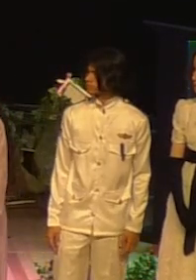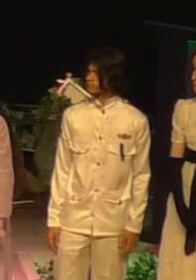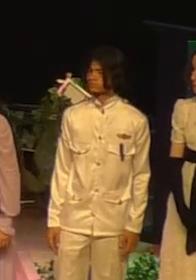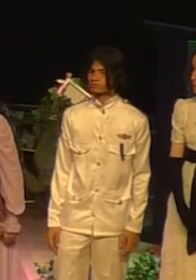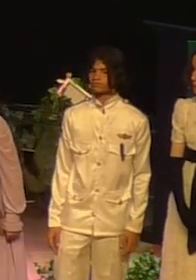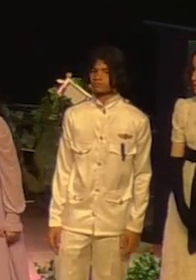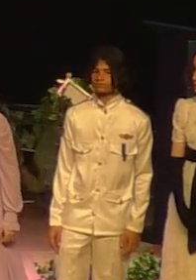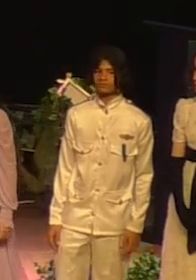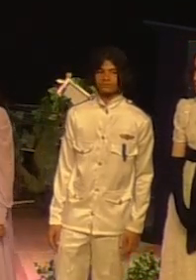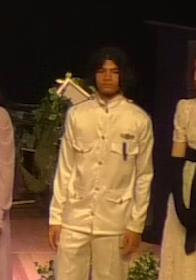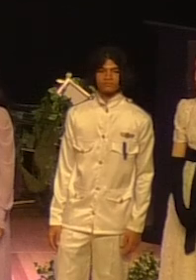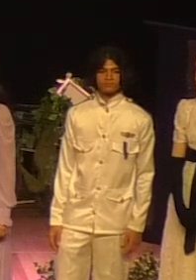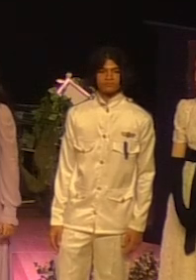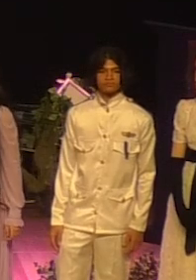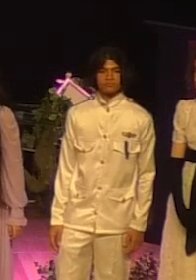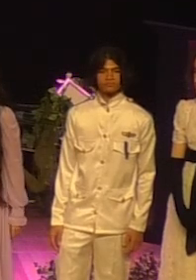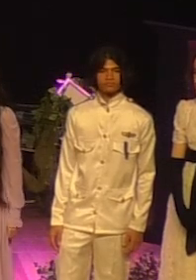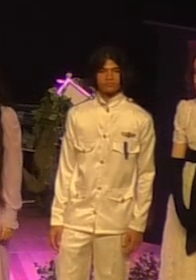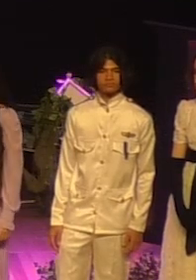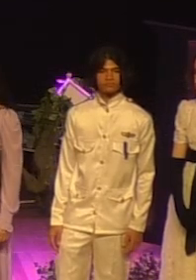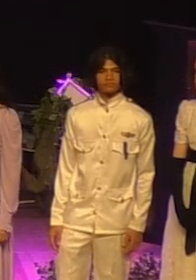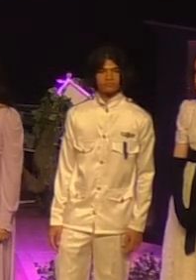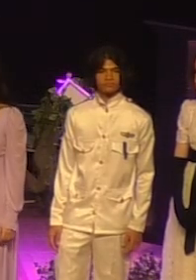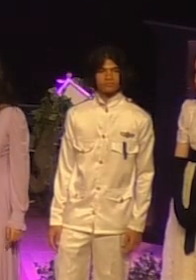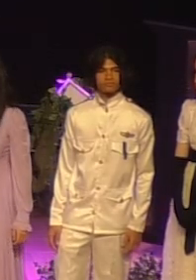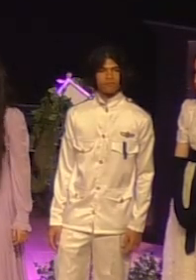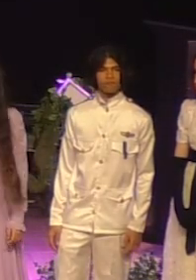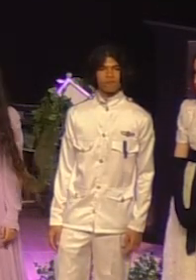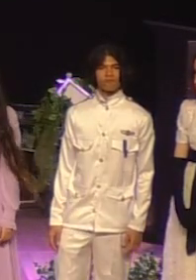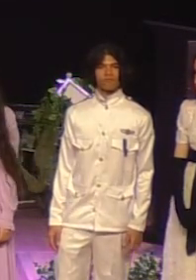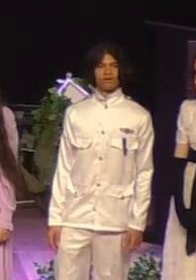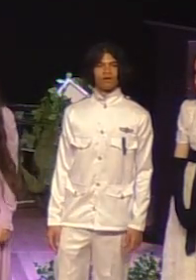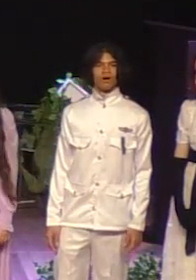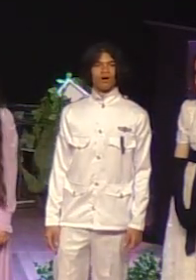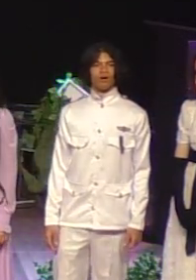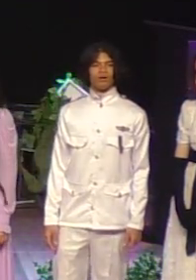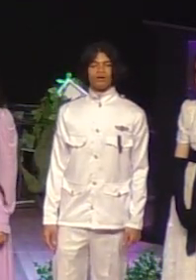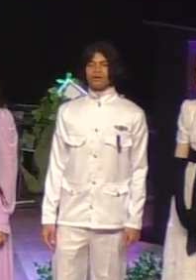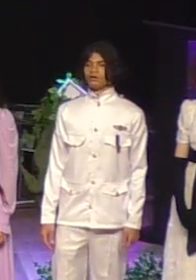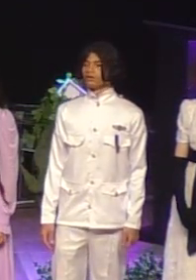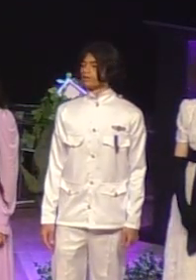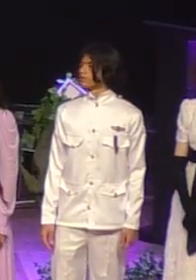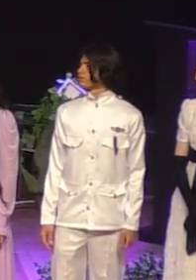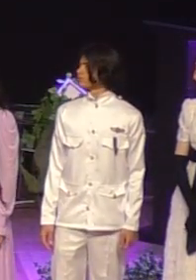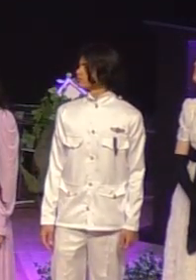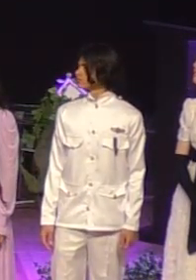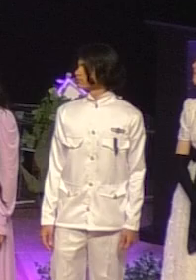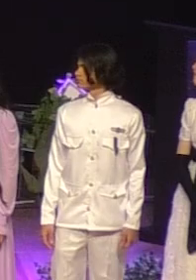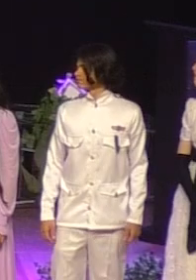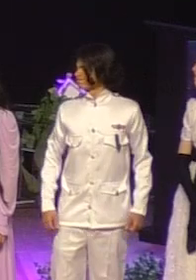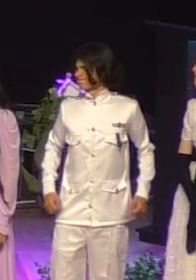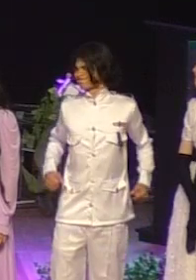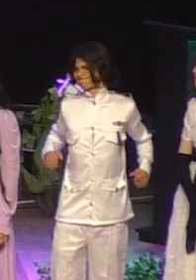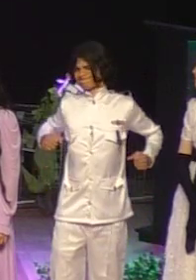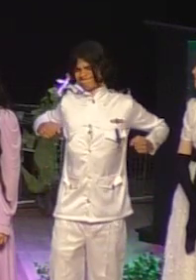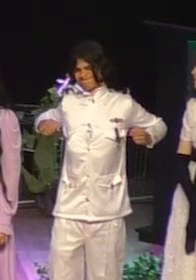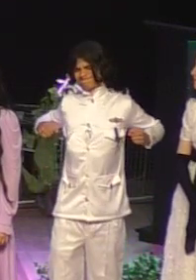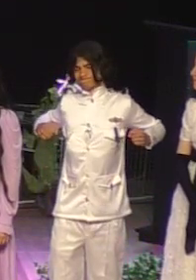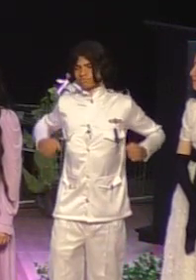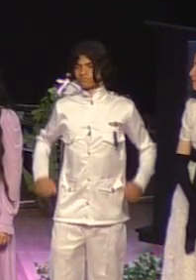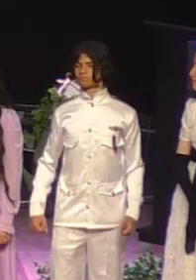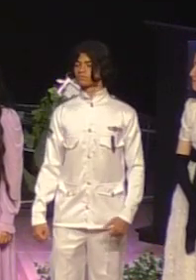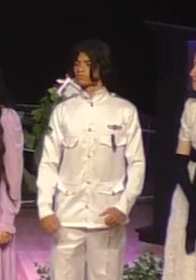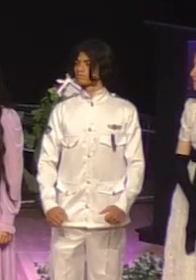Tesouros maravilhosos para que a gente pudesse trabalhar. Eu já falei para eles, já falei para todo mundo, foi uma das experiências